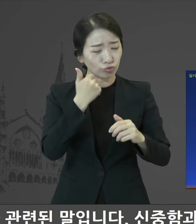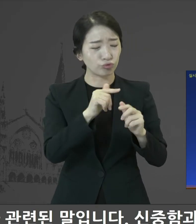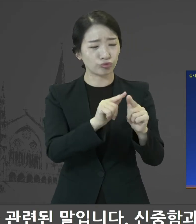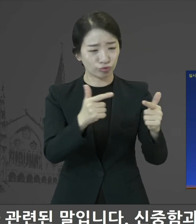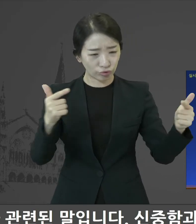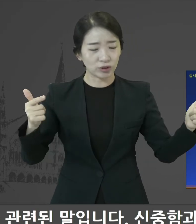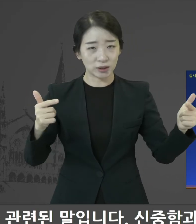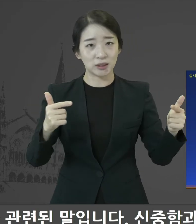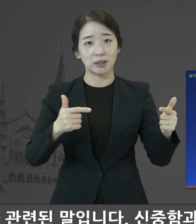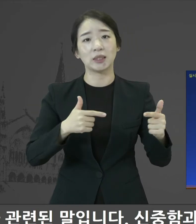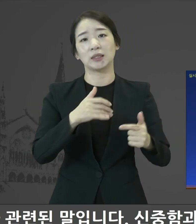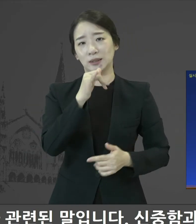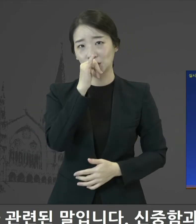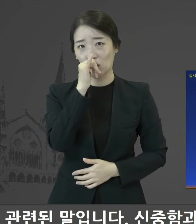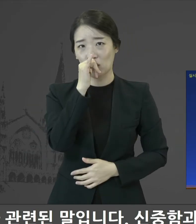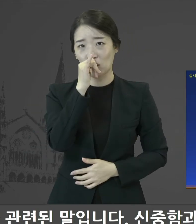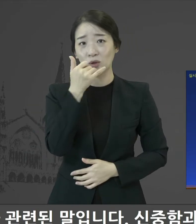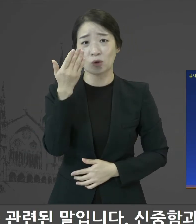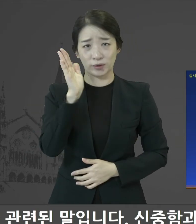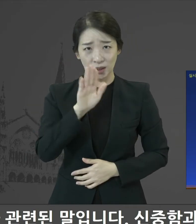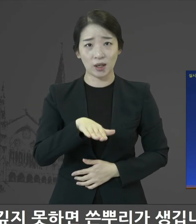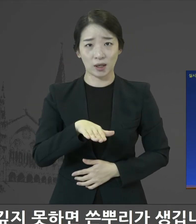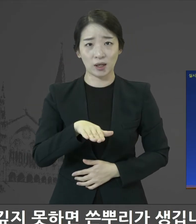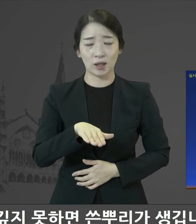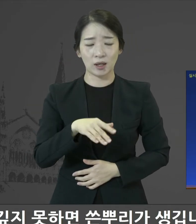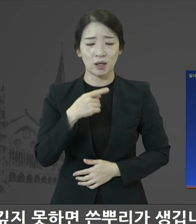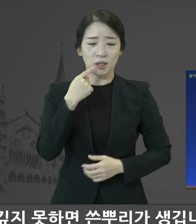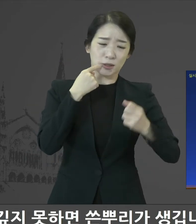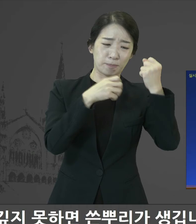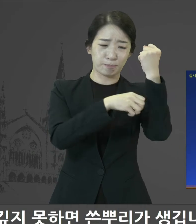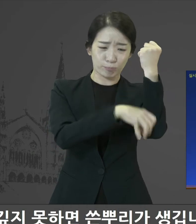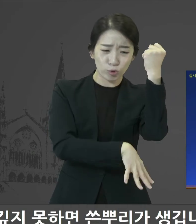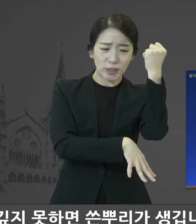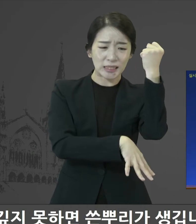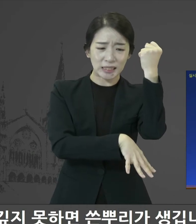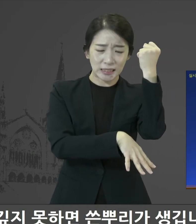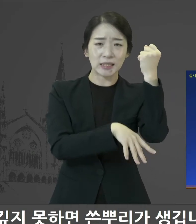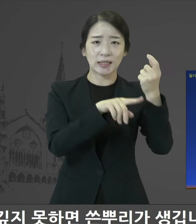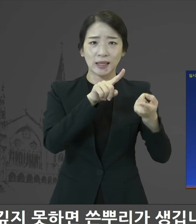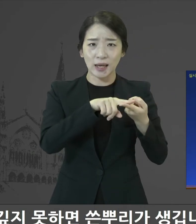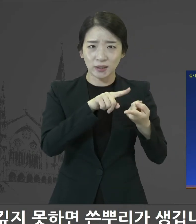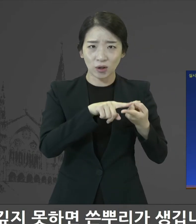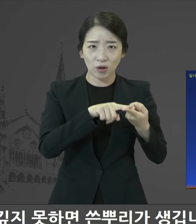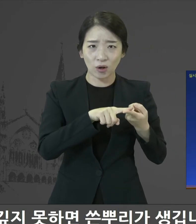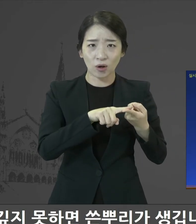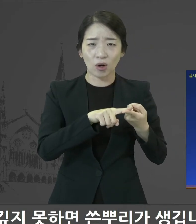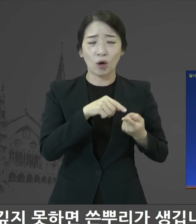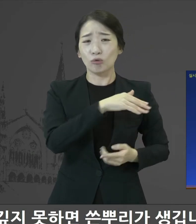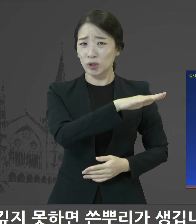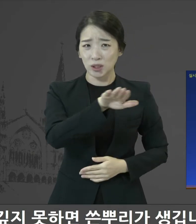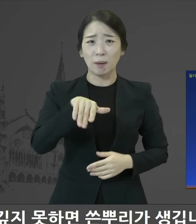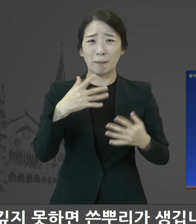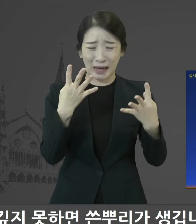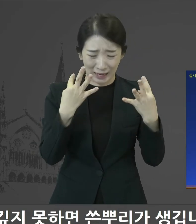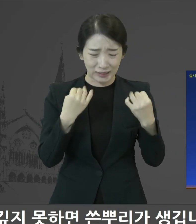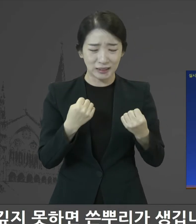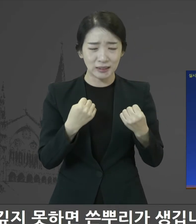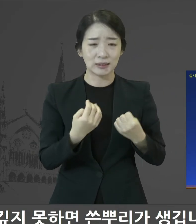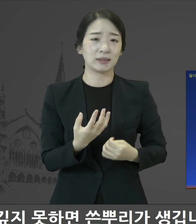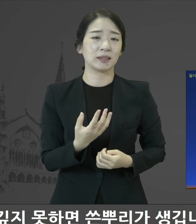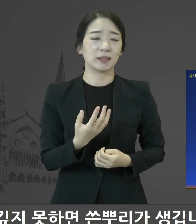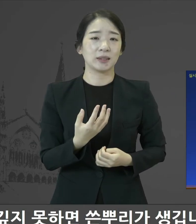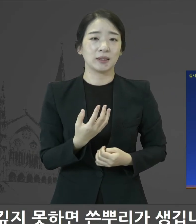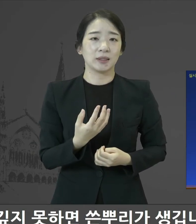그 고통이 우리에게 다가올 때 쓴뿌리가 될 가능성은 많이 있습니다.